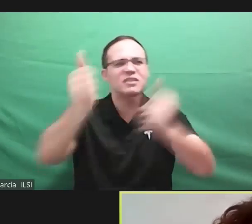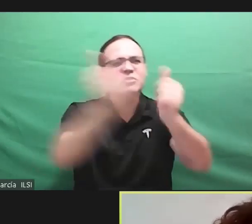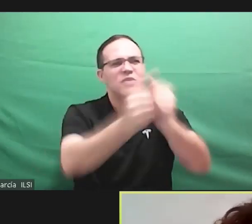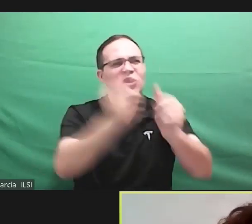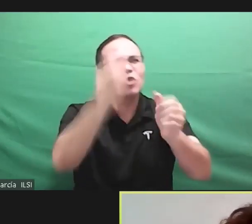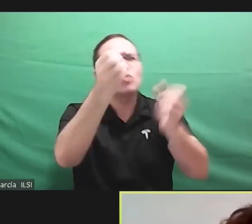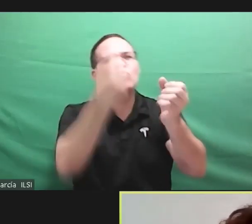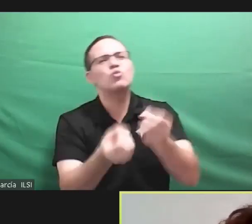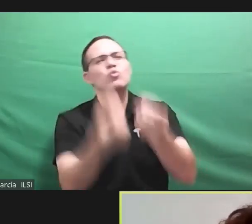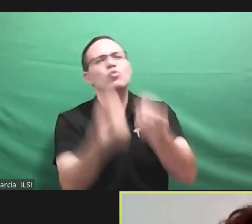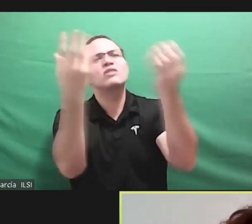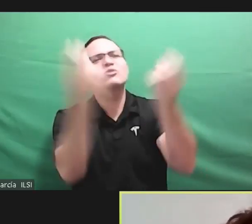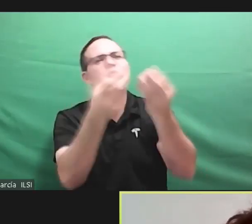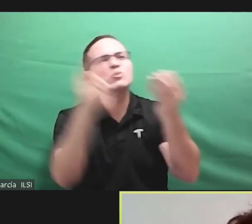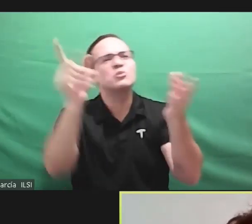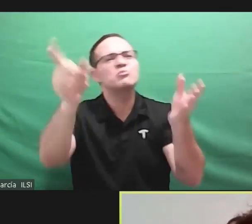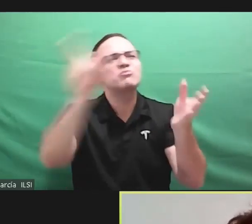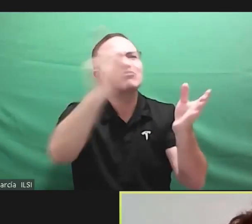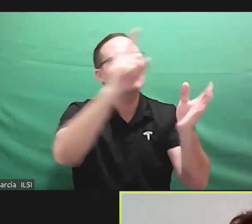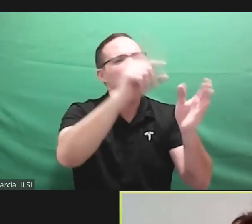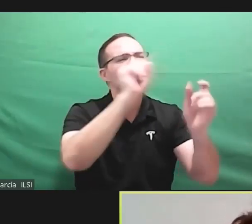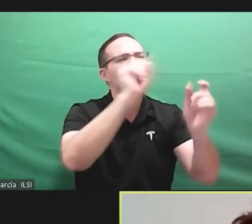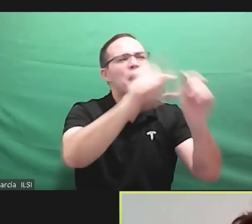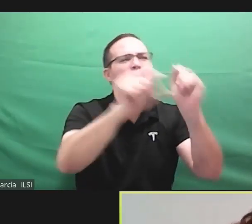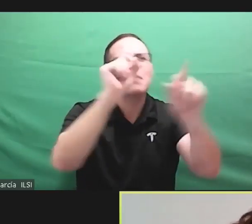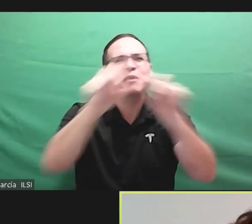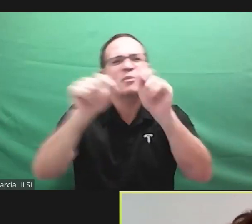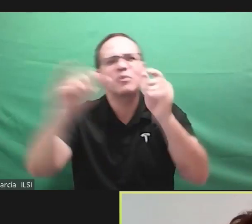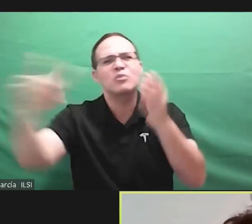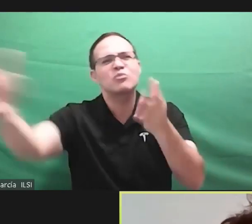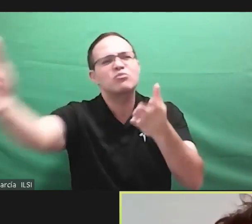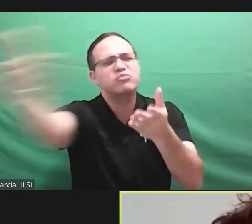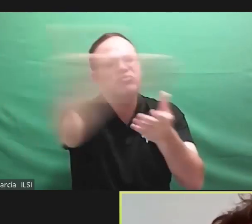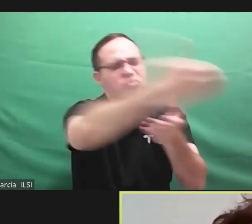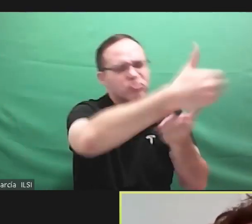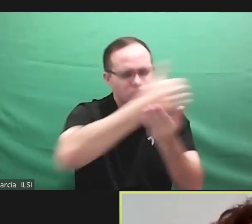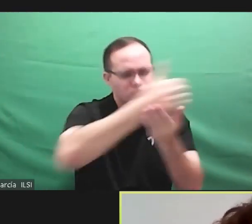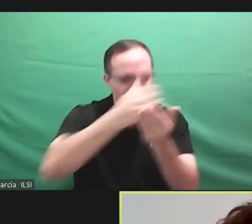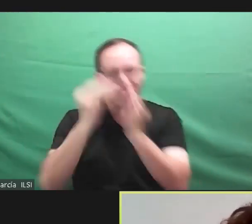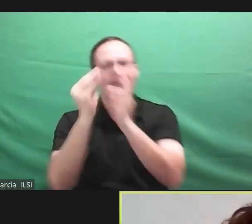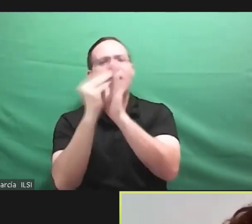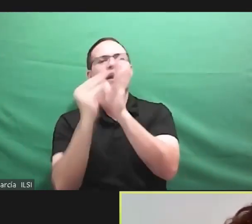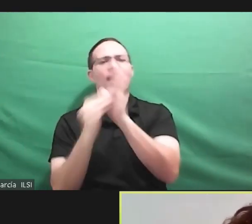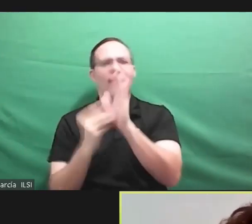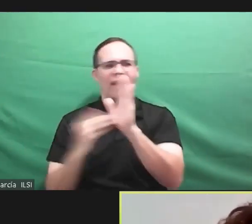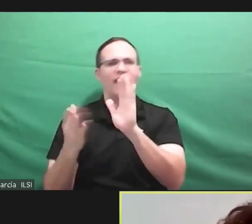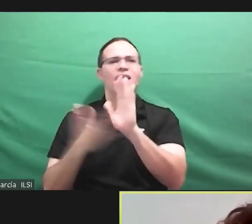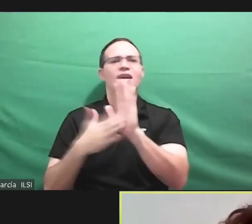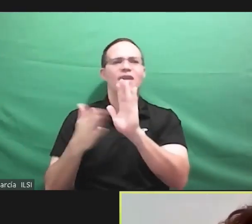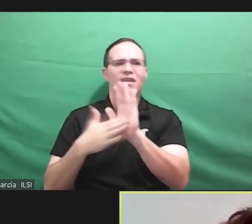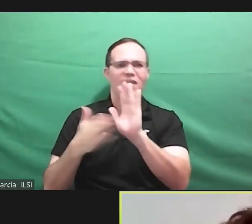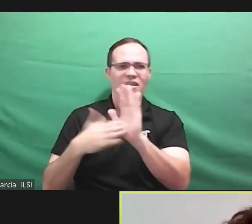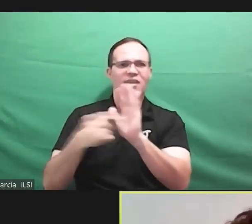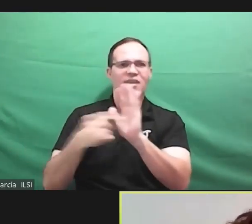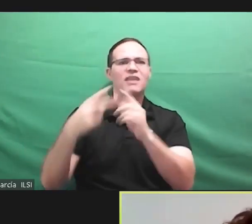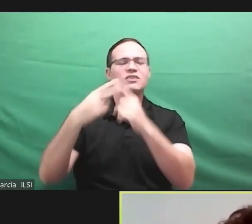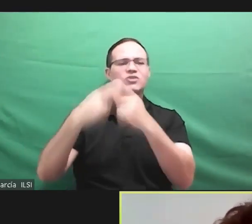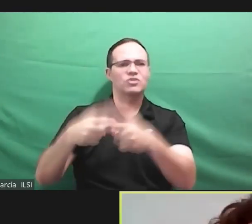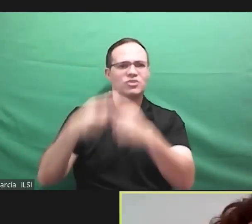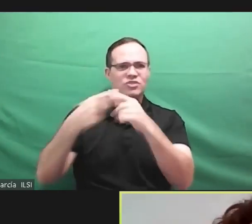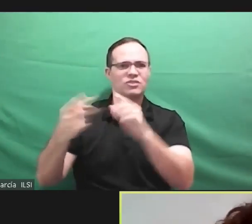censos. Entonces, esta herramienta de Washington Group permite comparar datos al